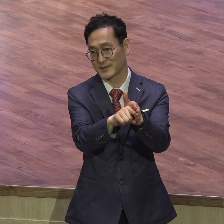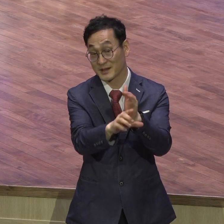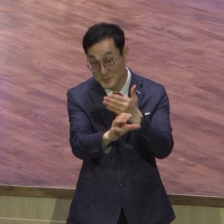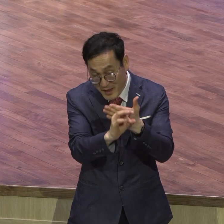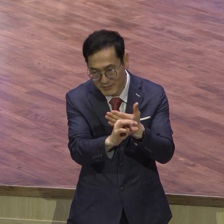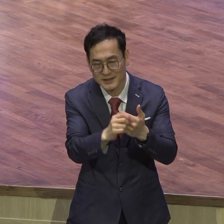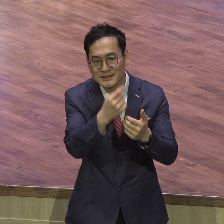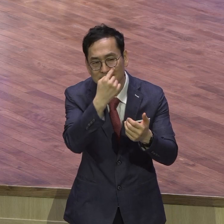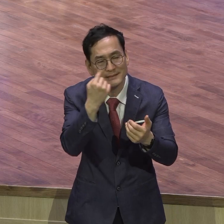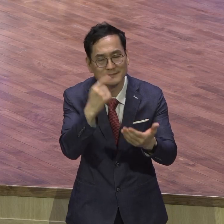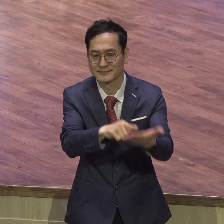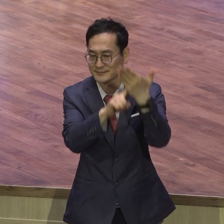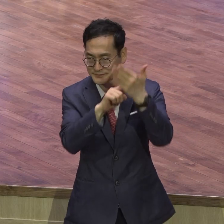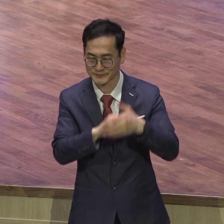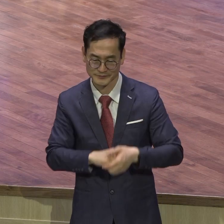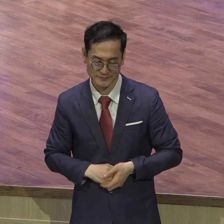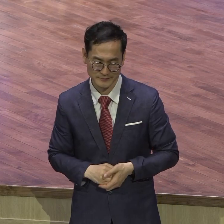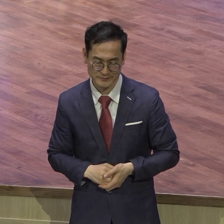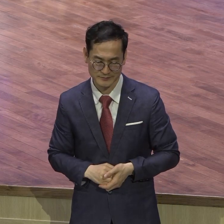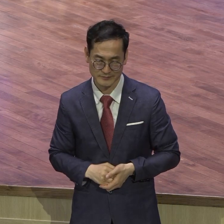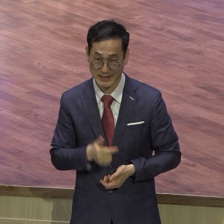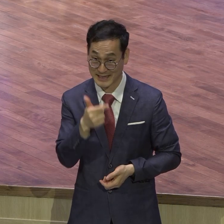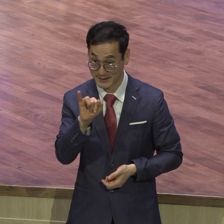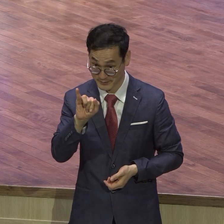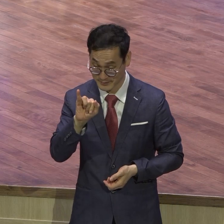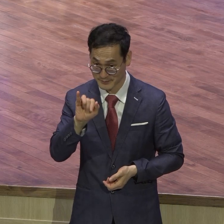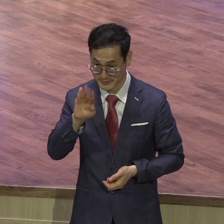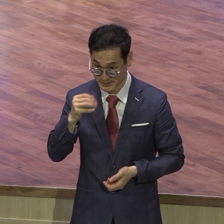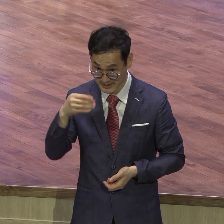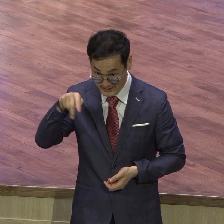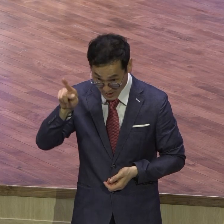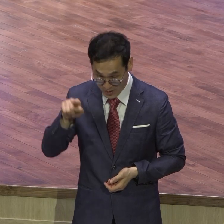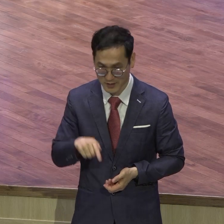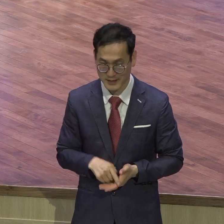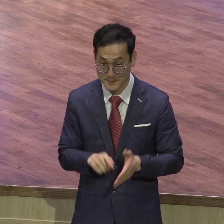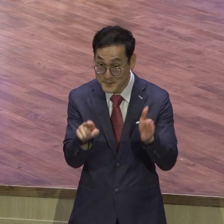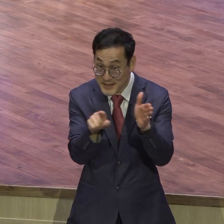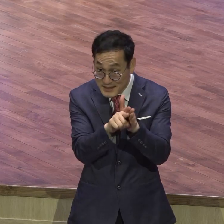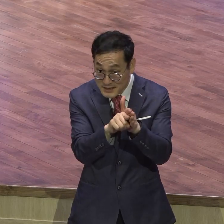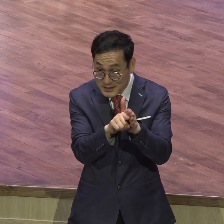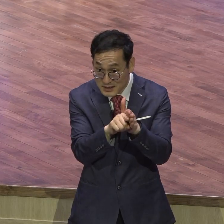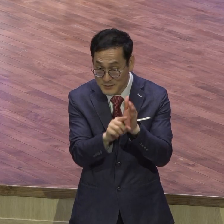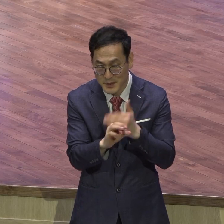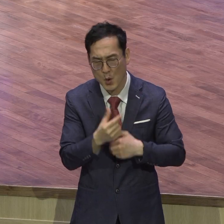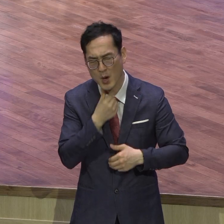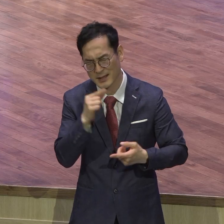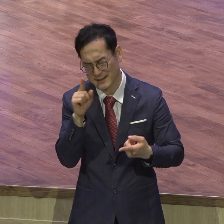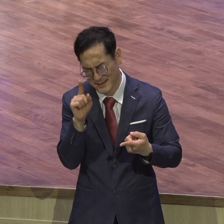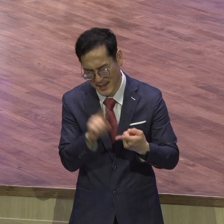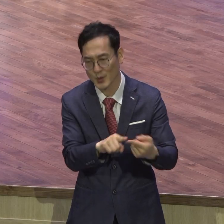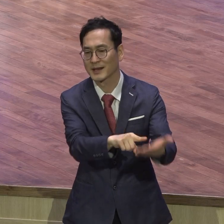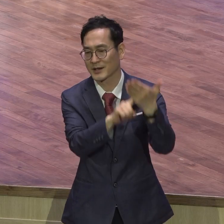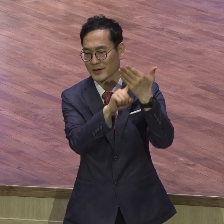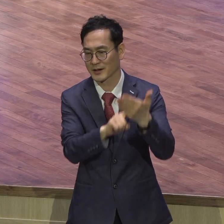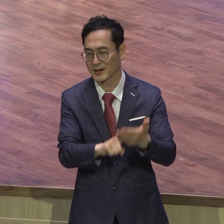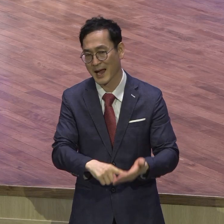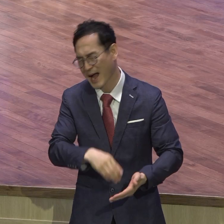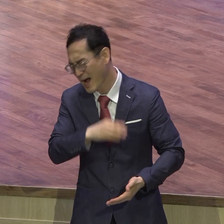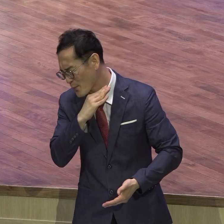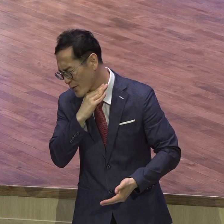히브리 11장 1절 2절에 보면 이 사실을 강조합니다 믿음은 바라는 것들의 실상이요 보이지